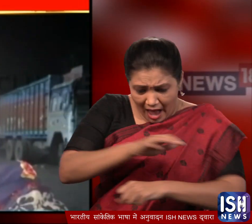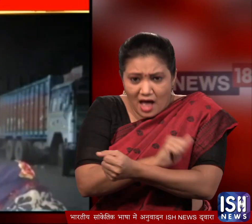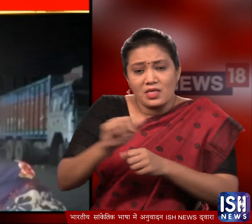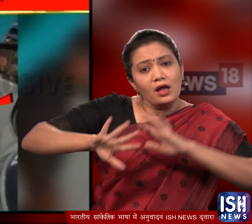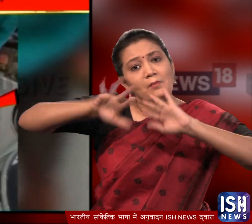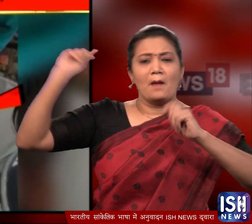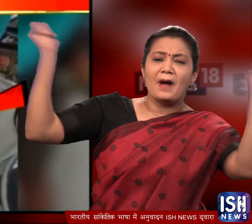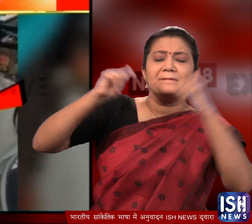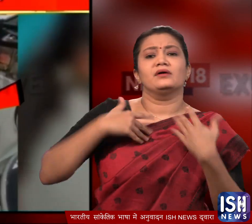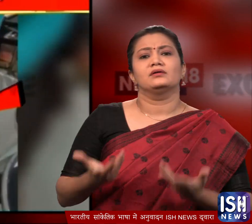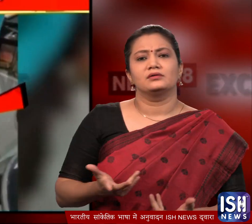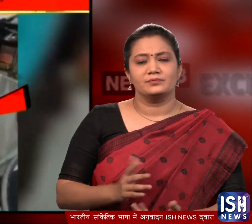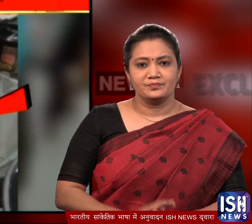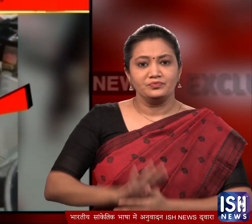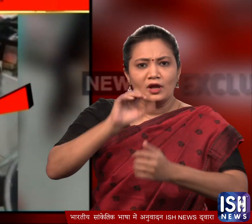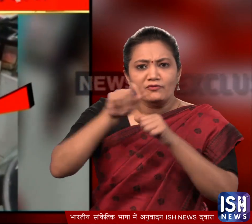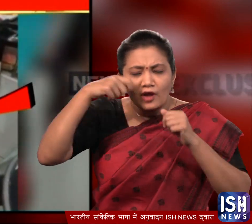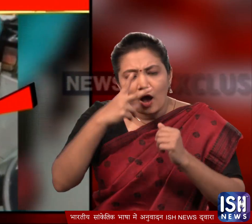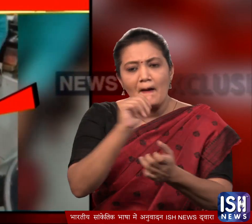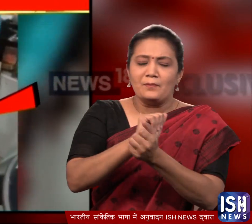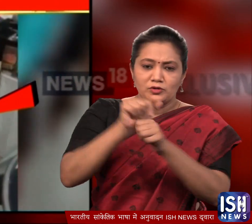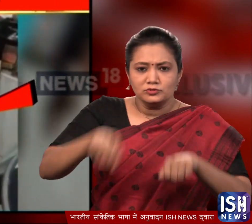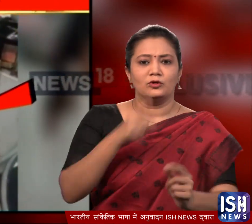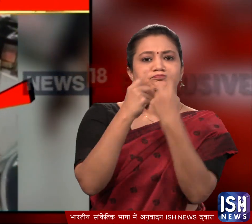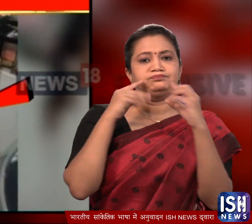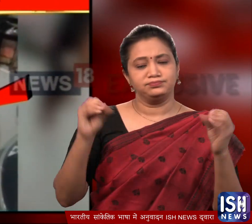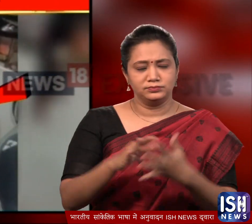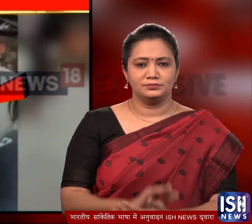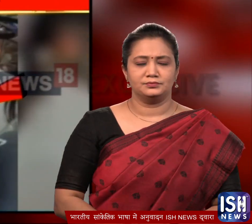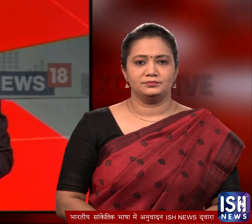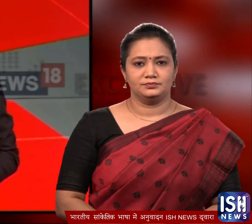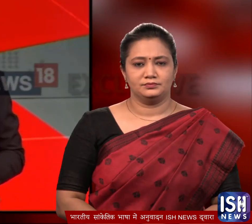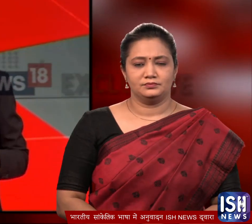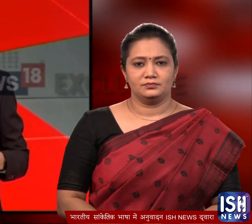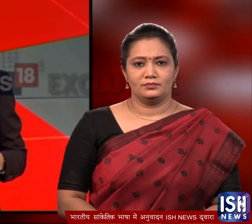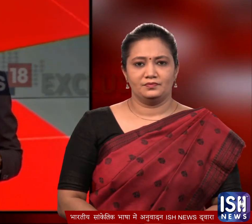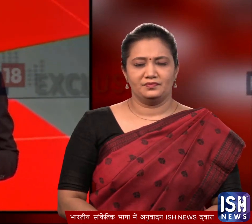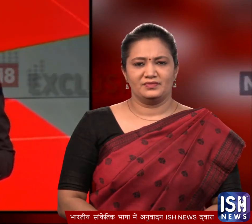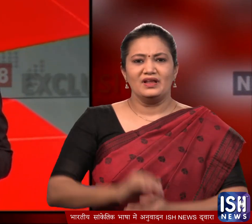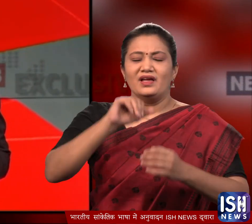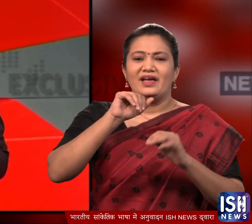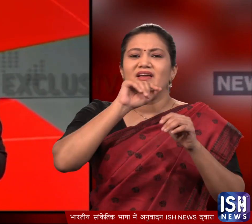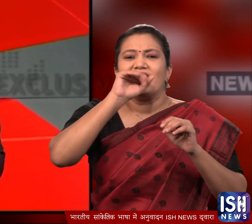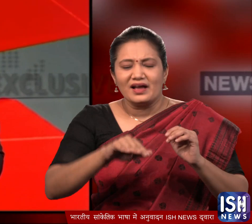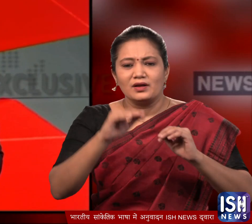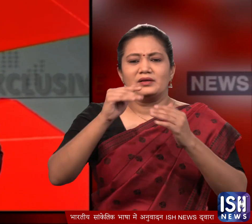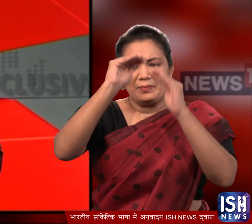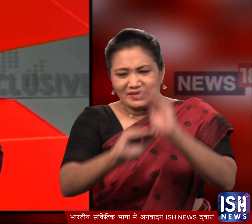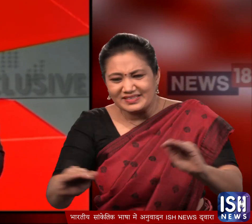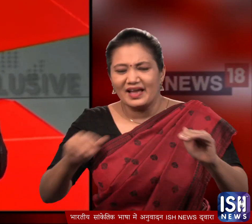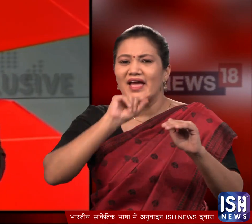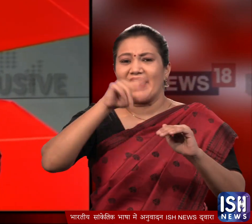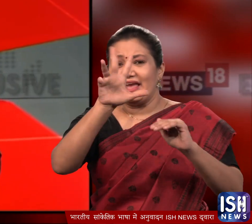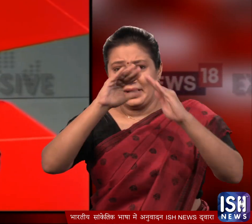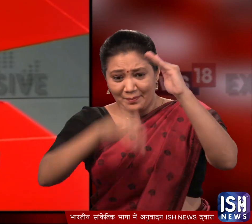मारा। वीडियो सामने आने के बाद पुलिस अब इस पूरे मामले की जांच में जुट गई। सौबात की बात है कि नाबालिग